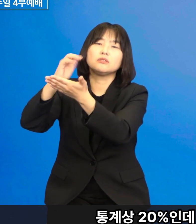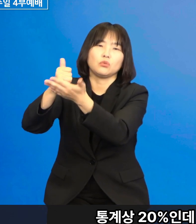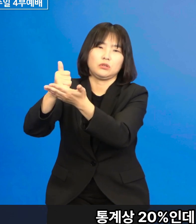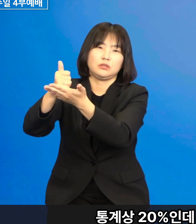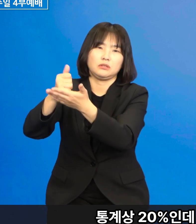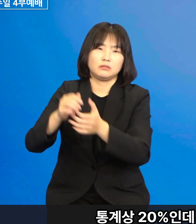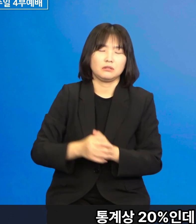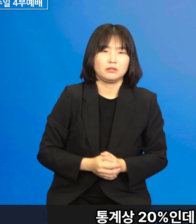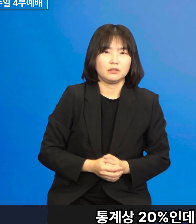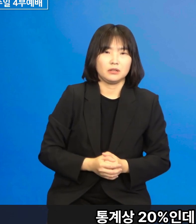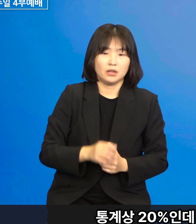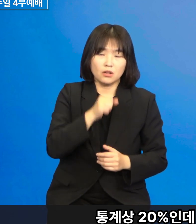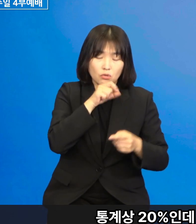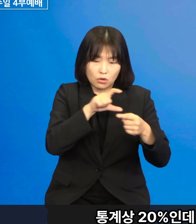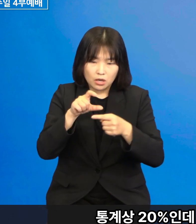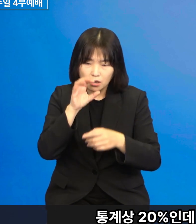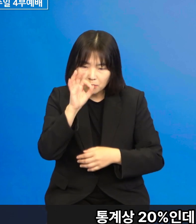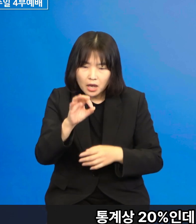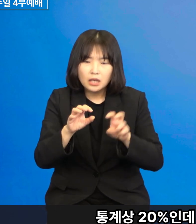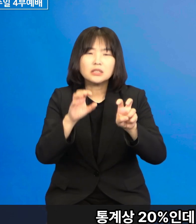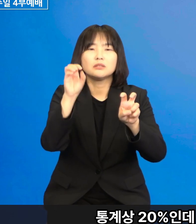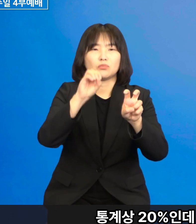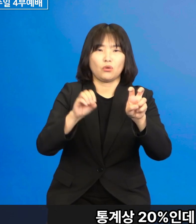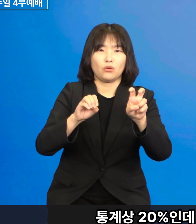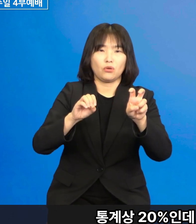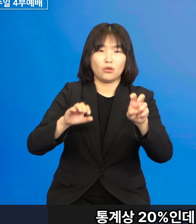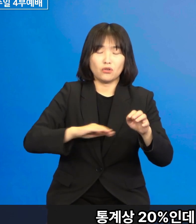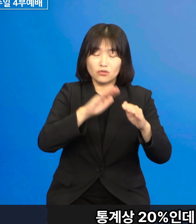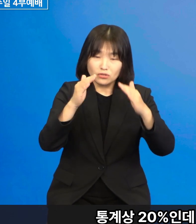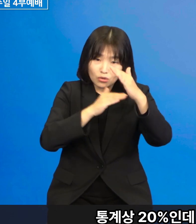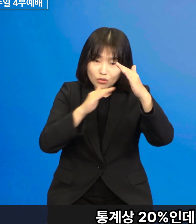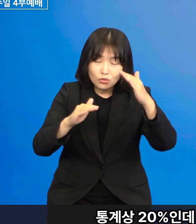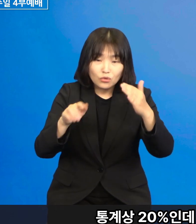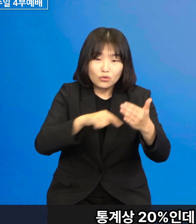통계상 20%인데 저는 없으리라 믿습니다.